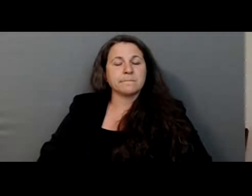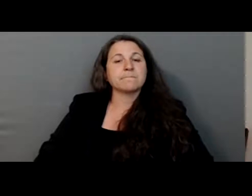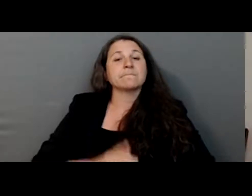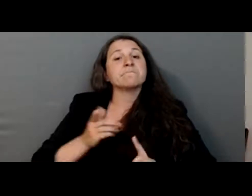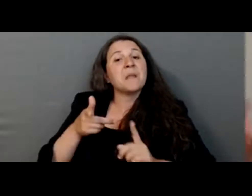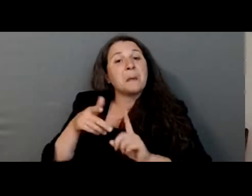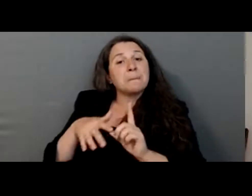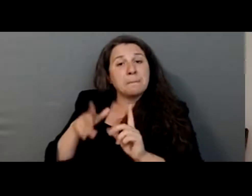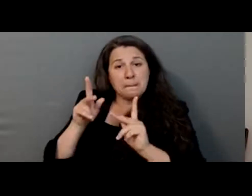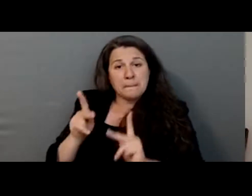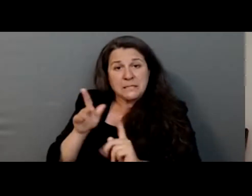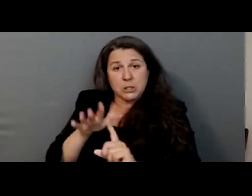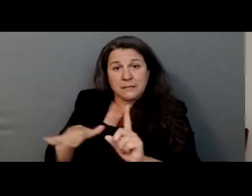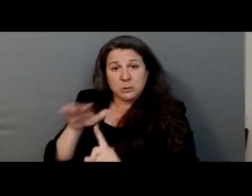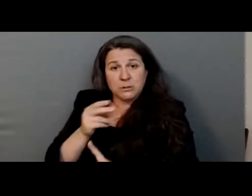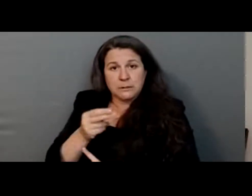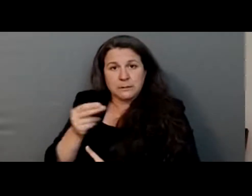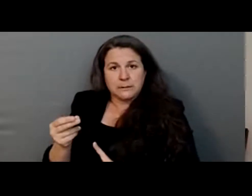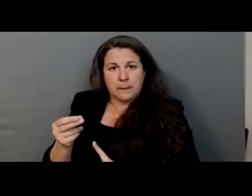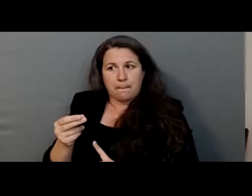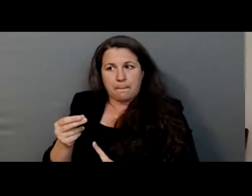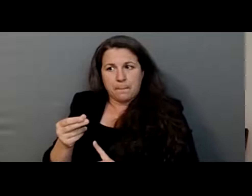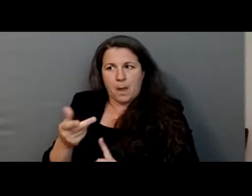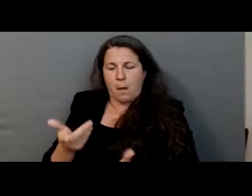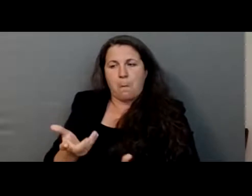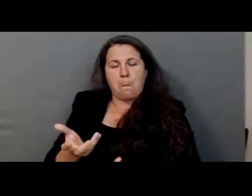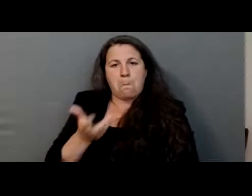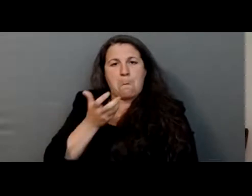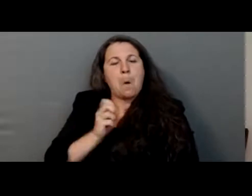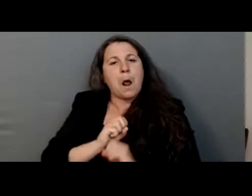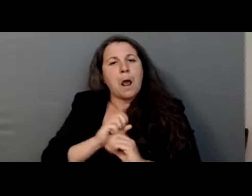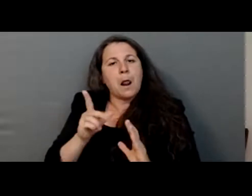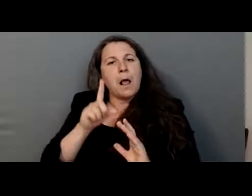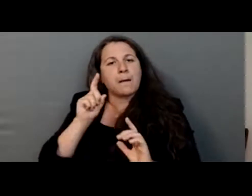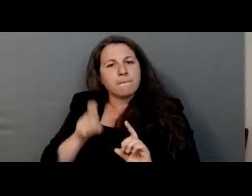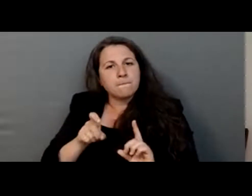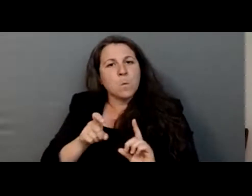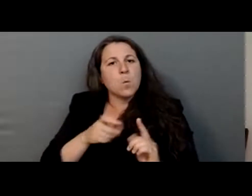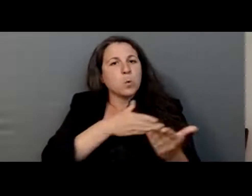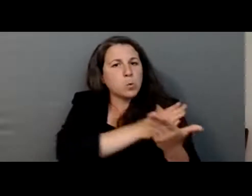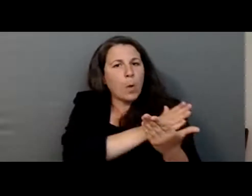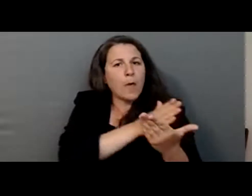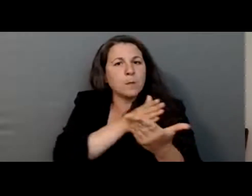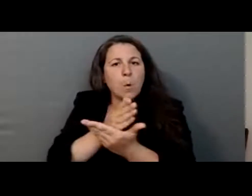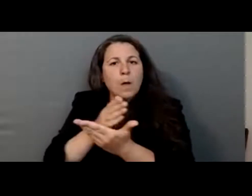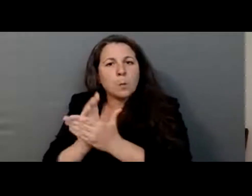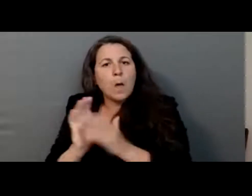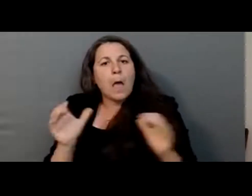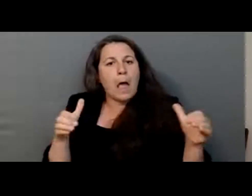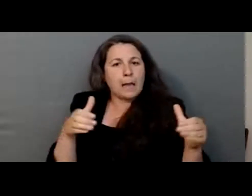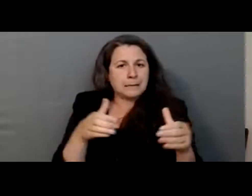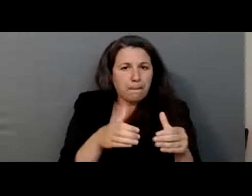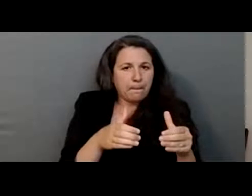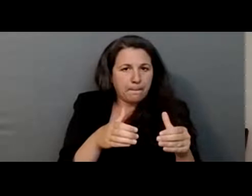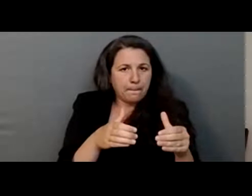et aussi de la nécessité de l'interdépendance des luttes. Et donc, il fallait vraiment le mettre en avant. L'autre élément sur